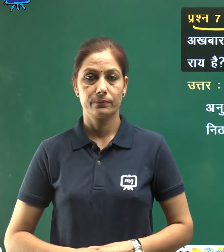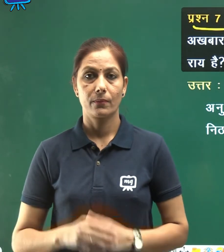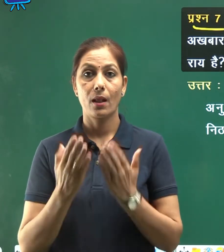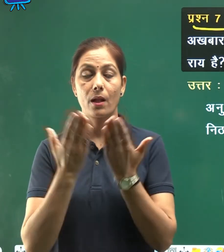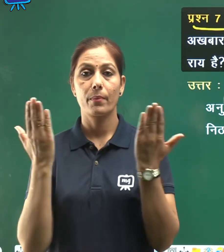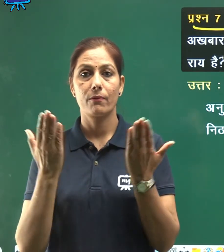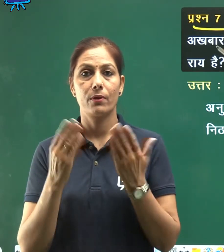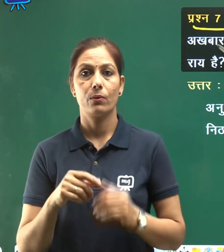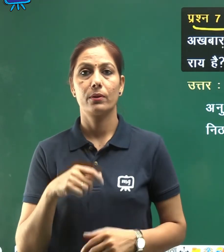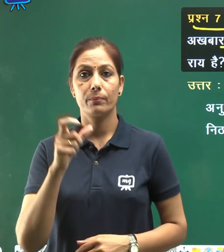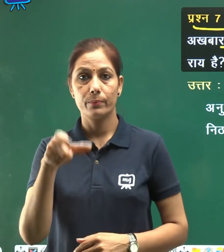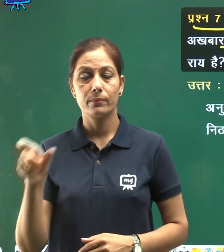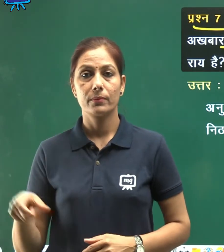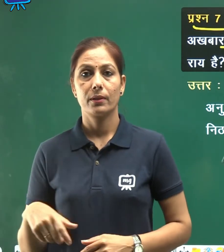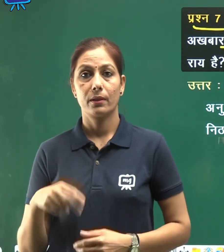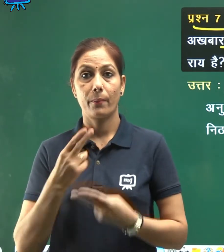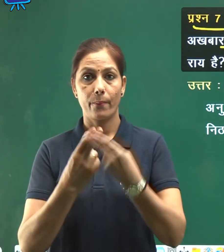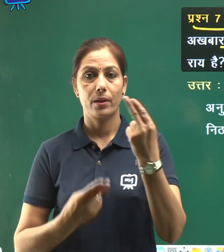अखबार वालों के बारे में